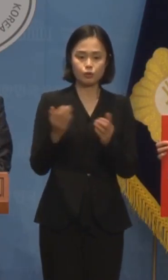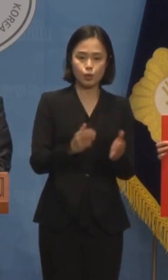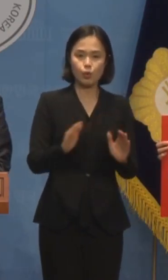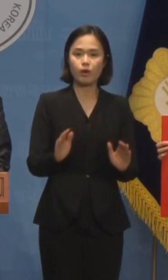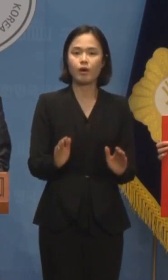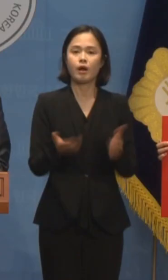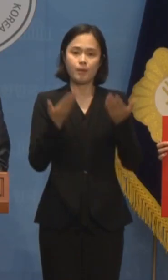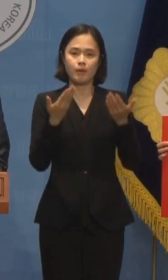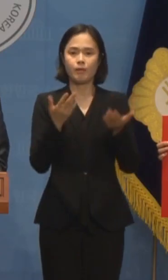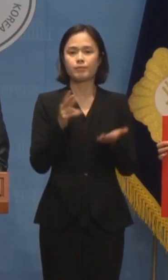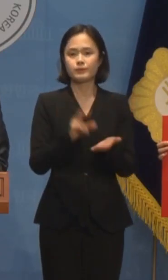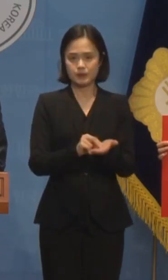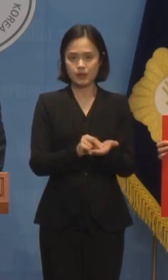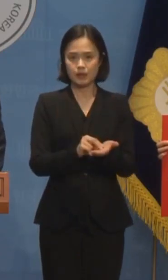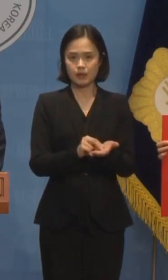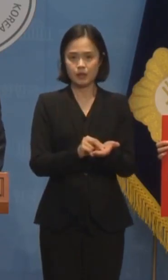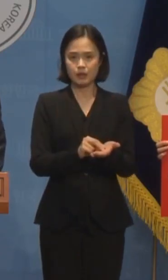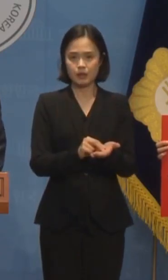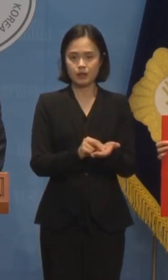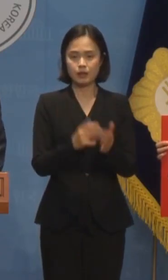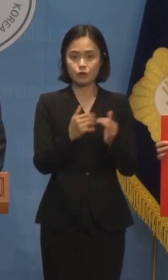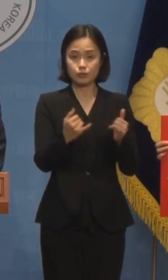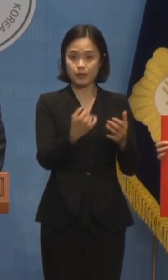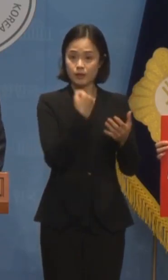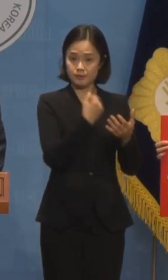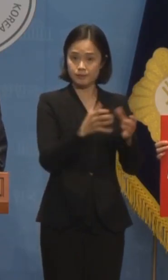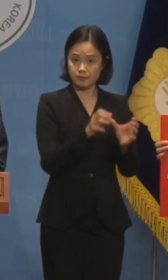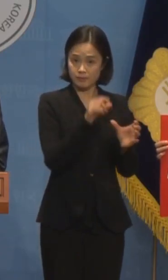사건을 제대로 조사를 해야